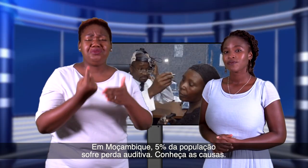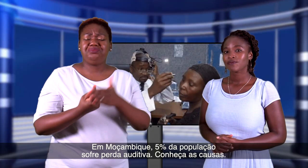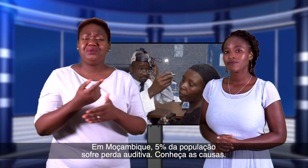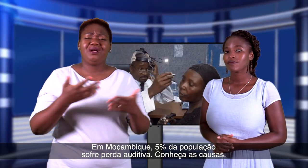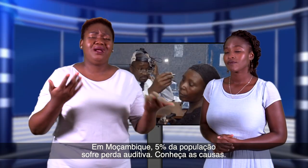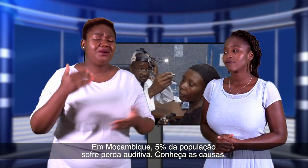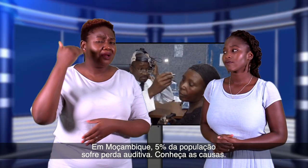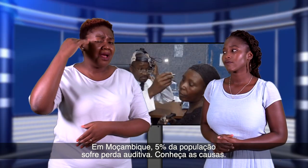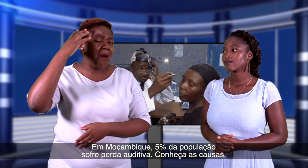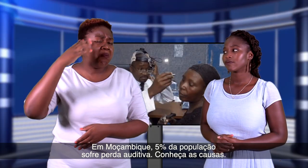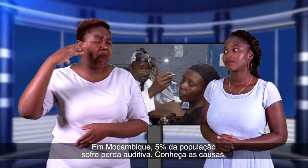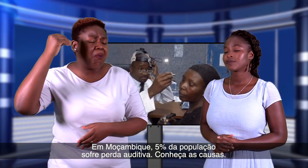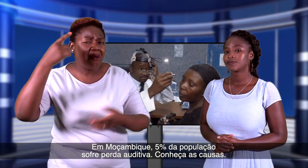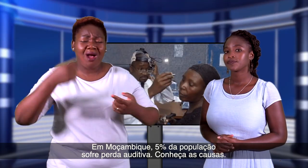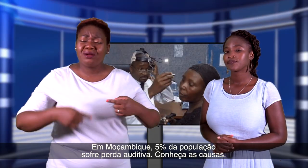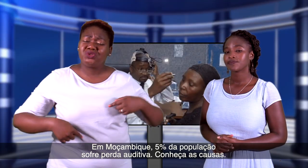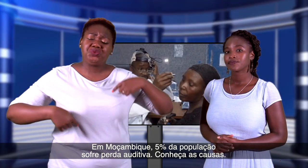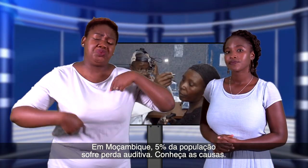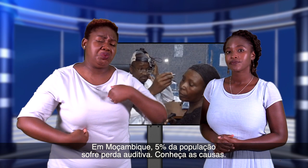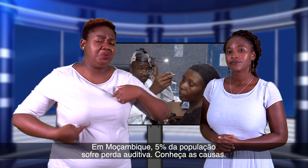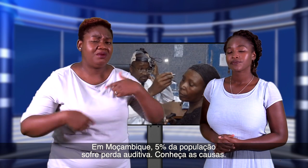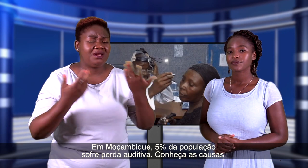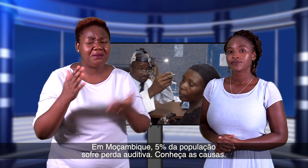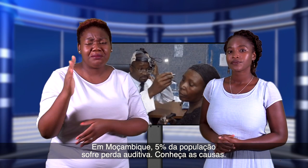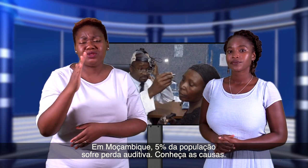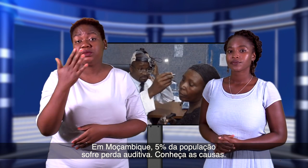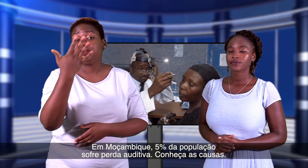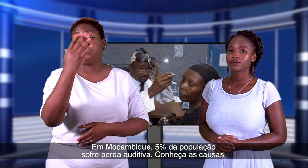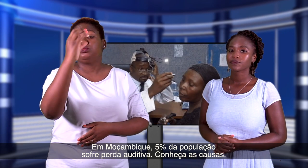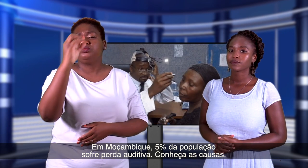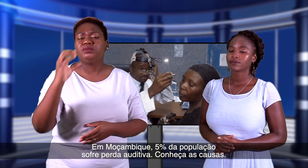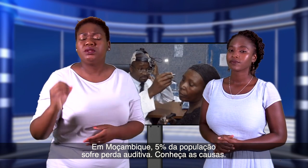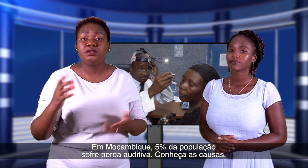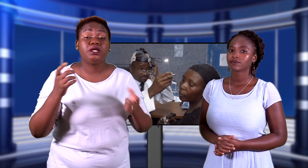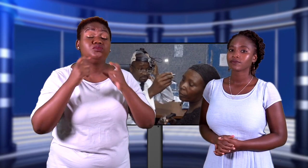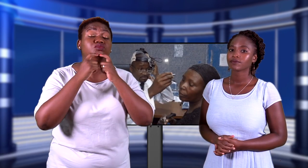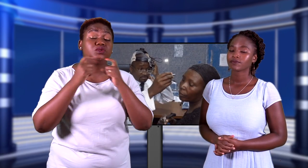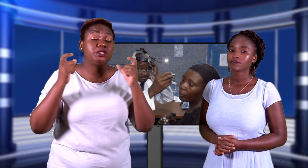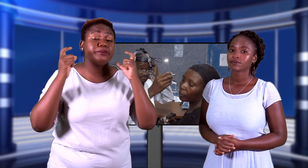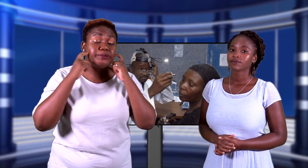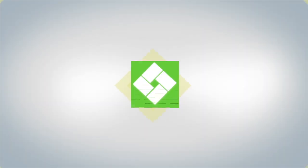Em Moçambique, 5% da população sofre perda auditiva. Conheça as causas.